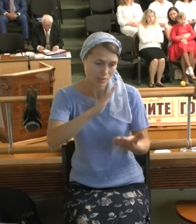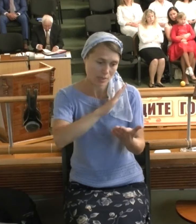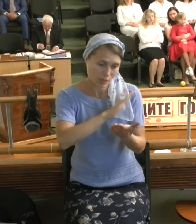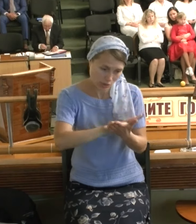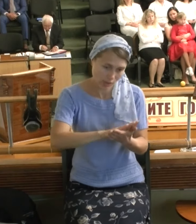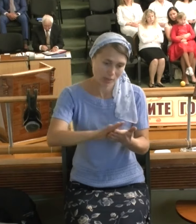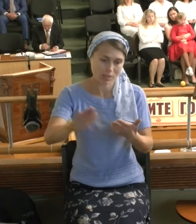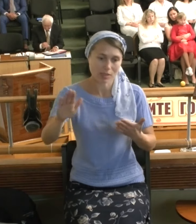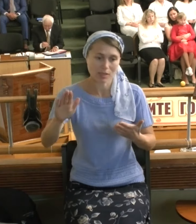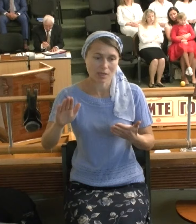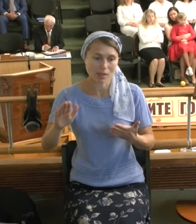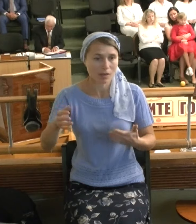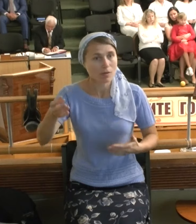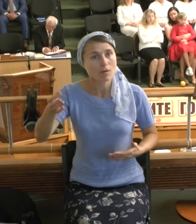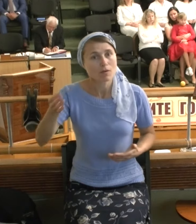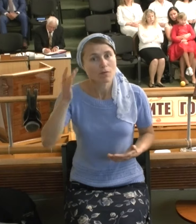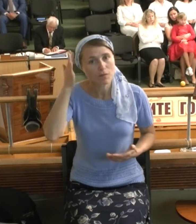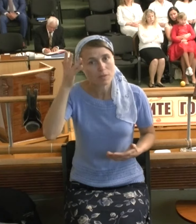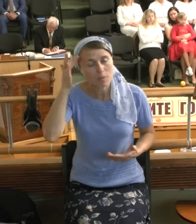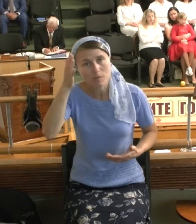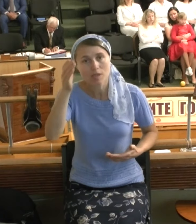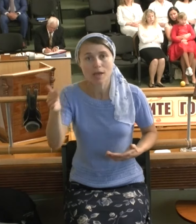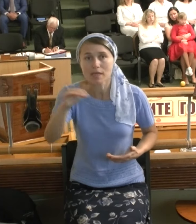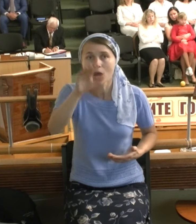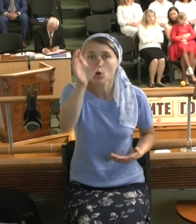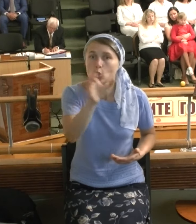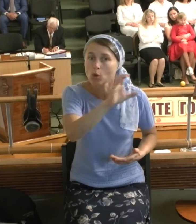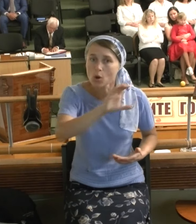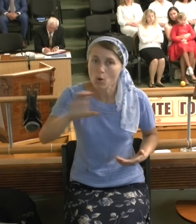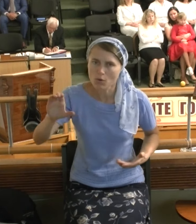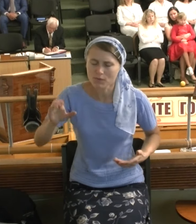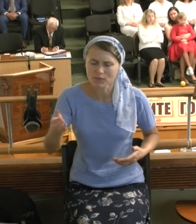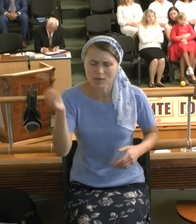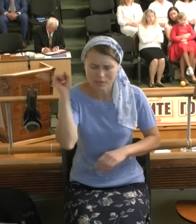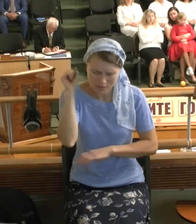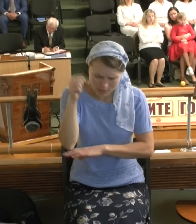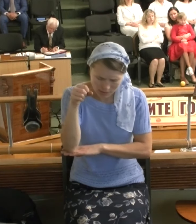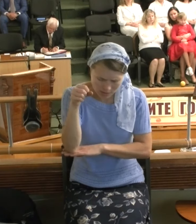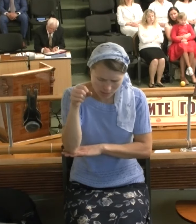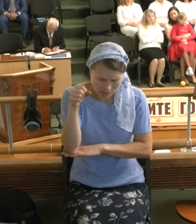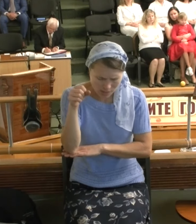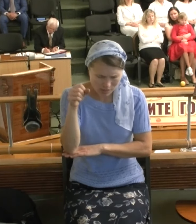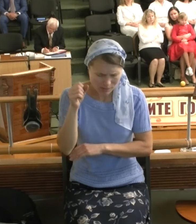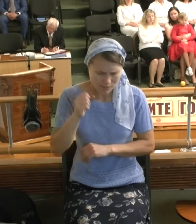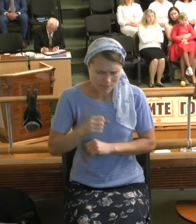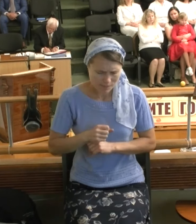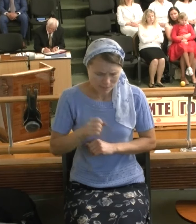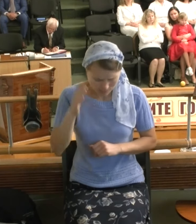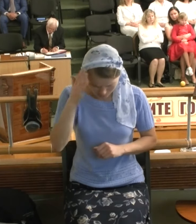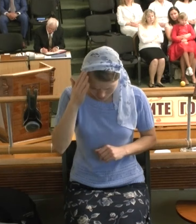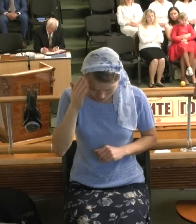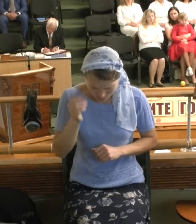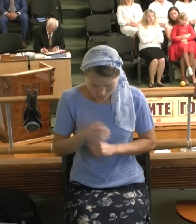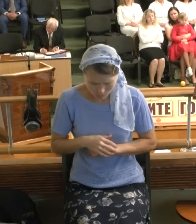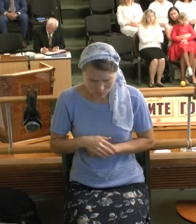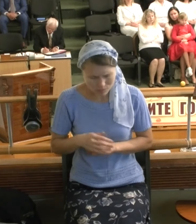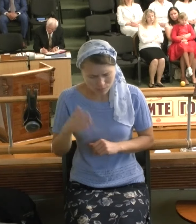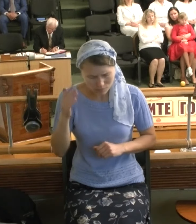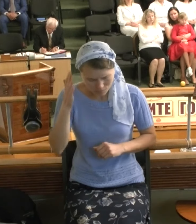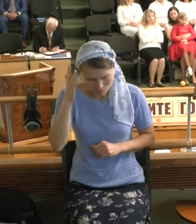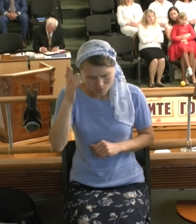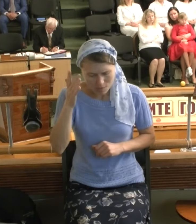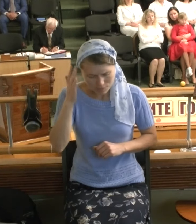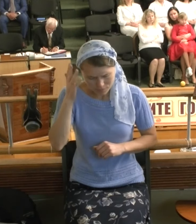чистота. Воспоминания о Голгофе, склоняя голову на грудь, воспоминания о Голгофе